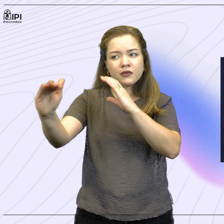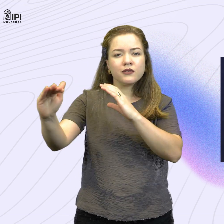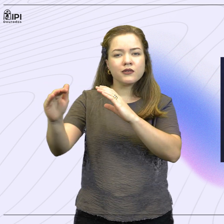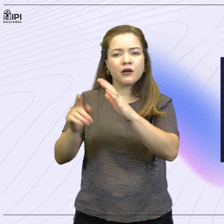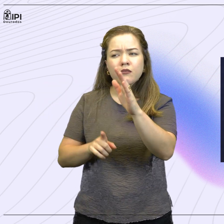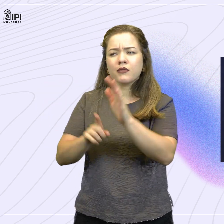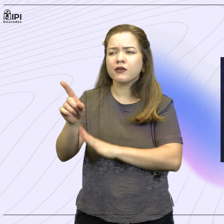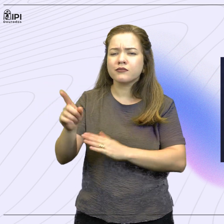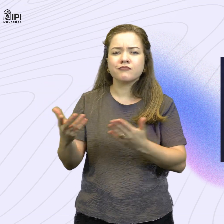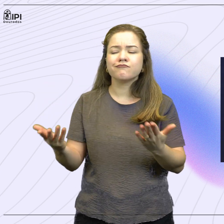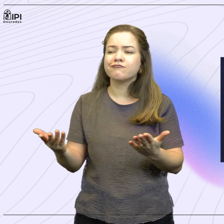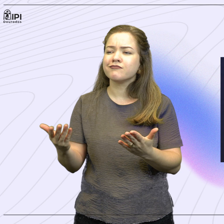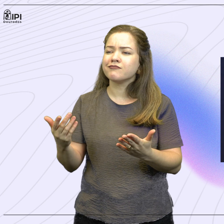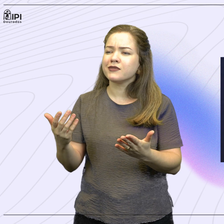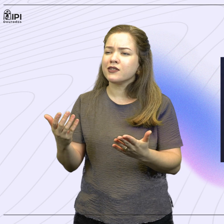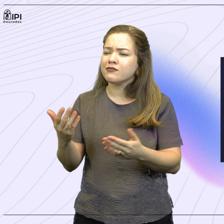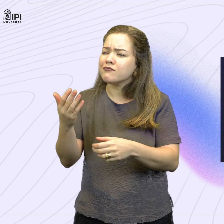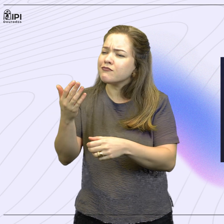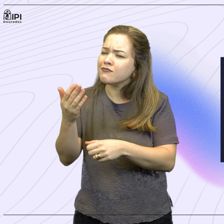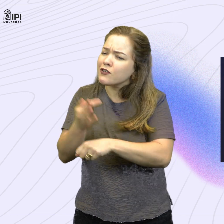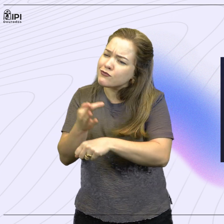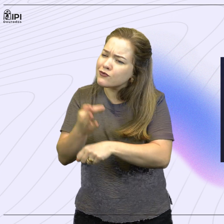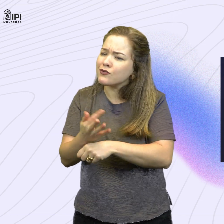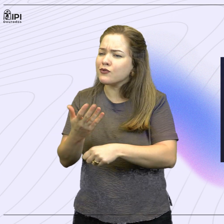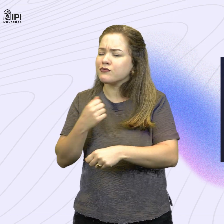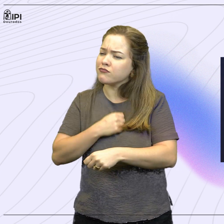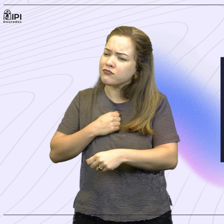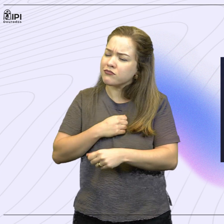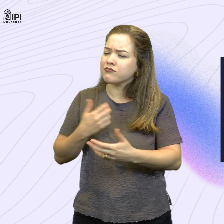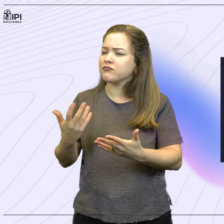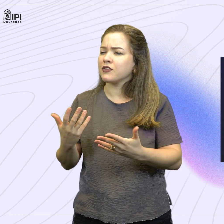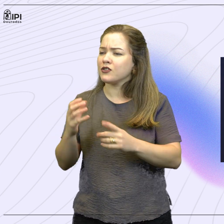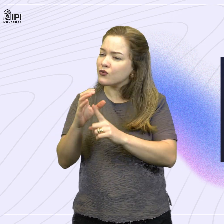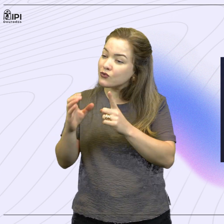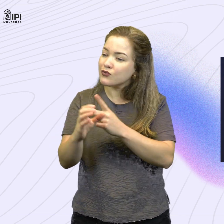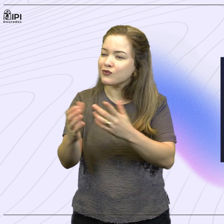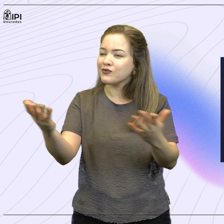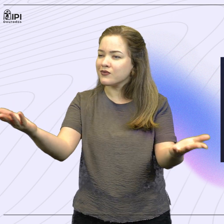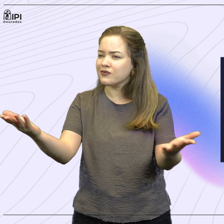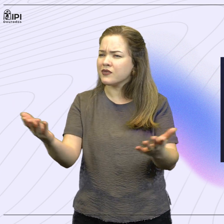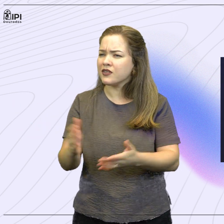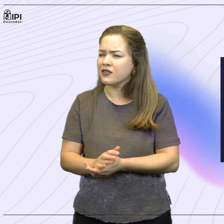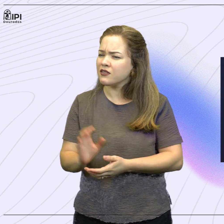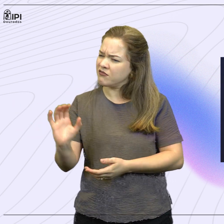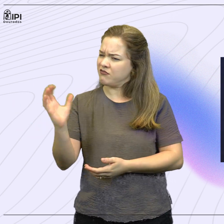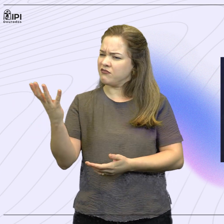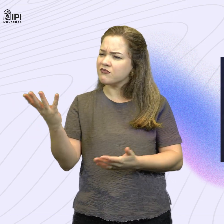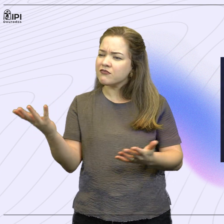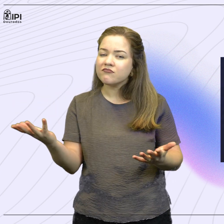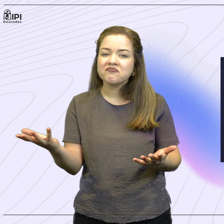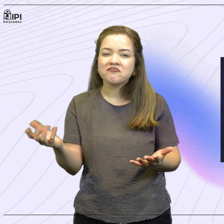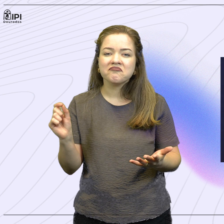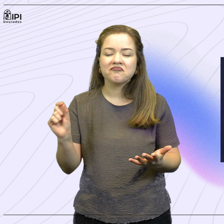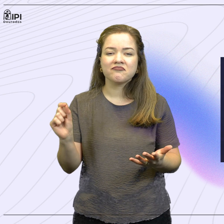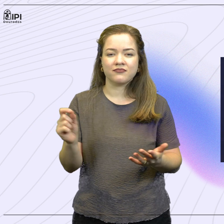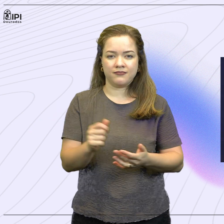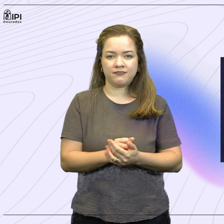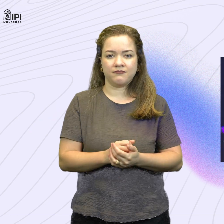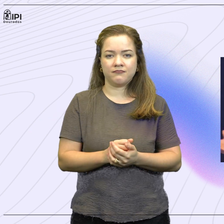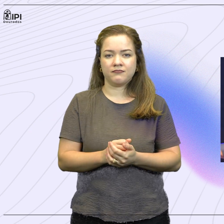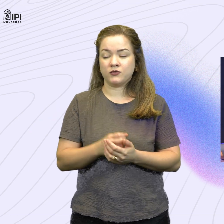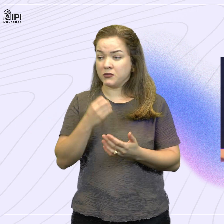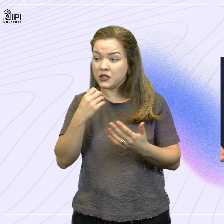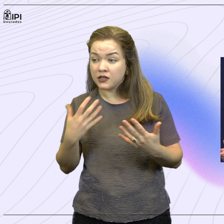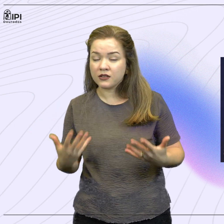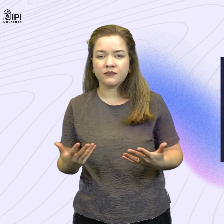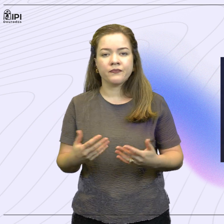hoje ao culto. Fala: olha, senti sua falta na nossa celebração. Aconteceu alguma coisa com você? Esse amor intenso é esse amor que